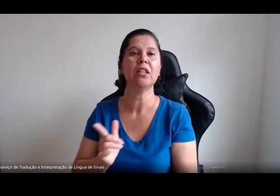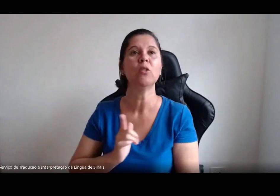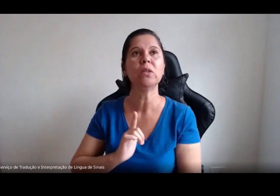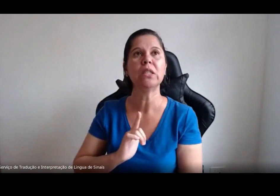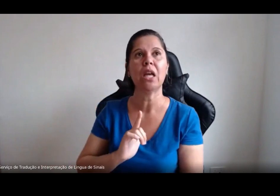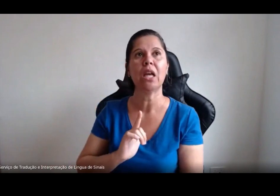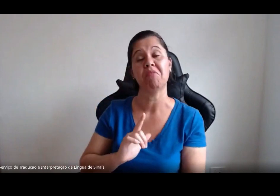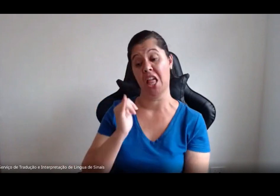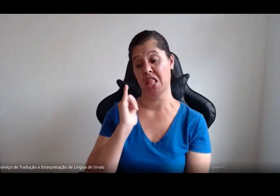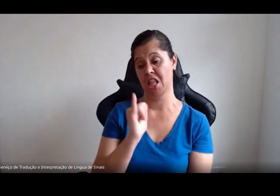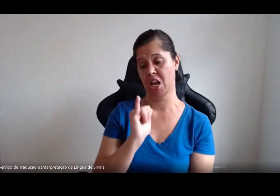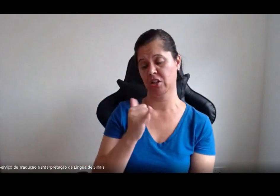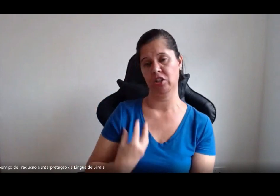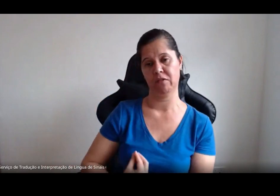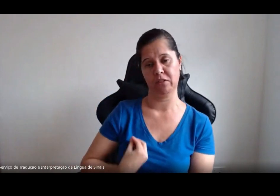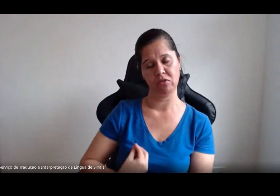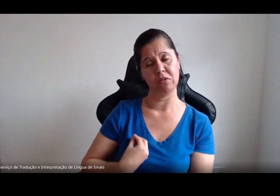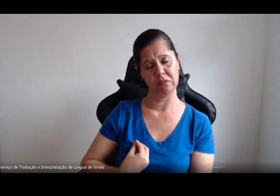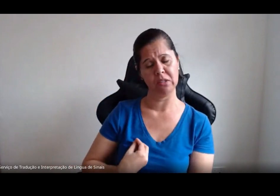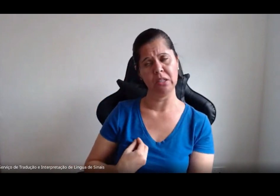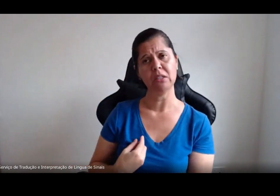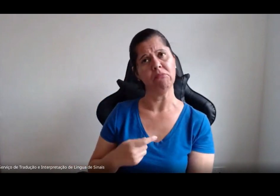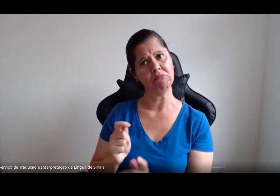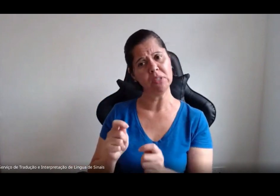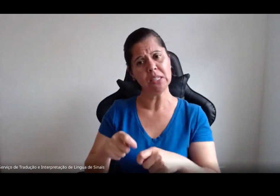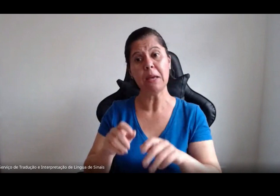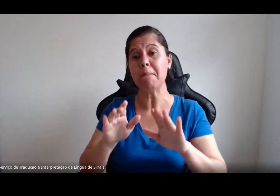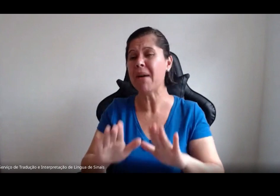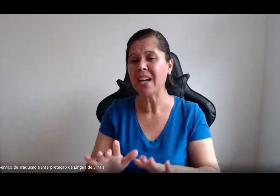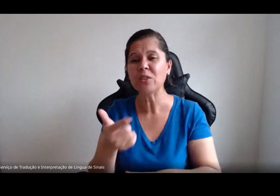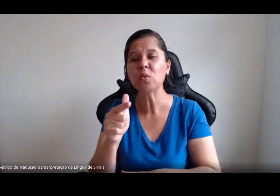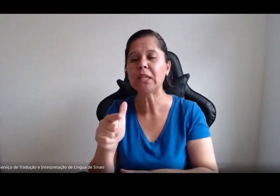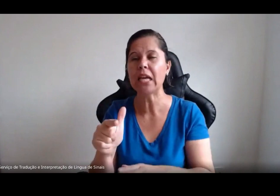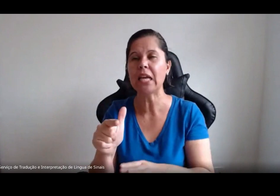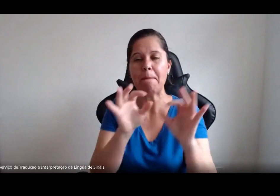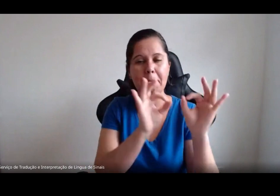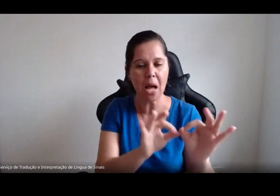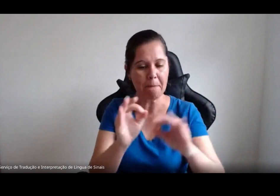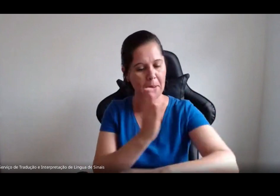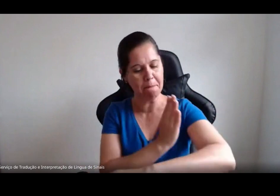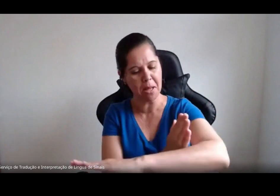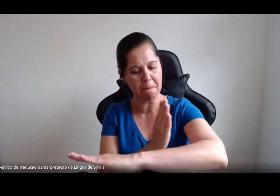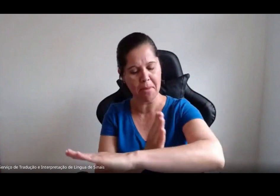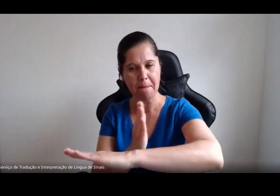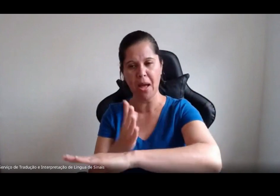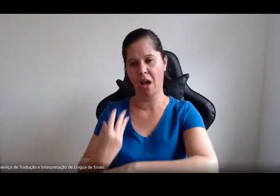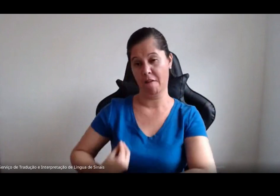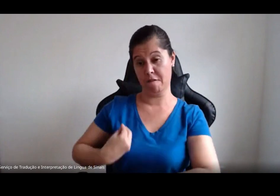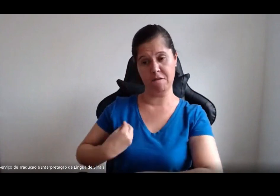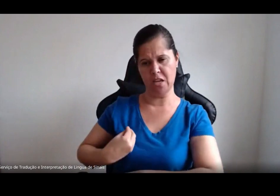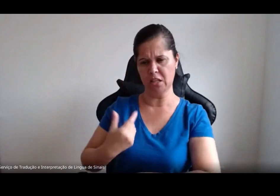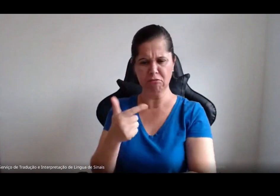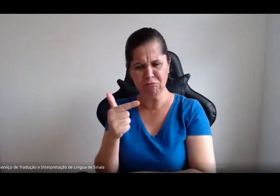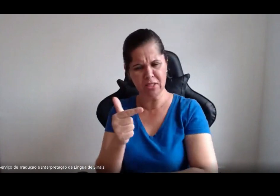Por isso, damos o nome de narrativa de vida para tais segmentos, que não seguem nessa ordem cronológica da